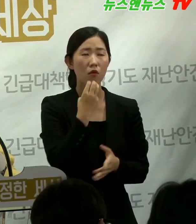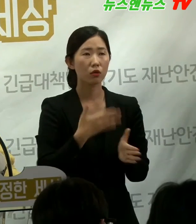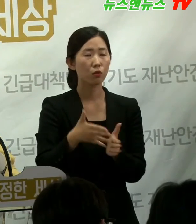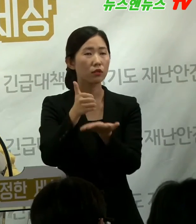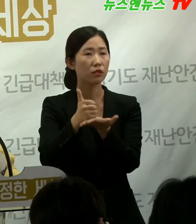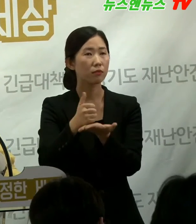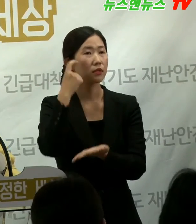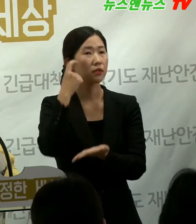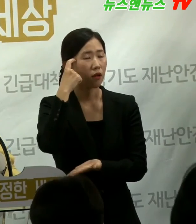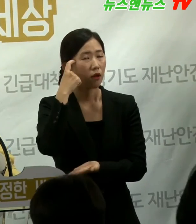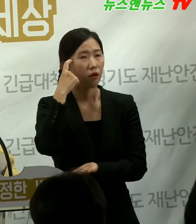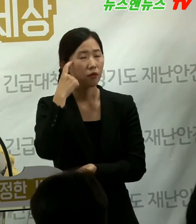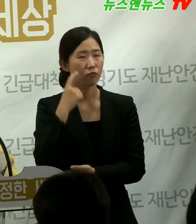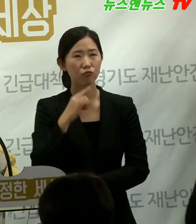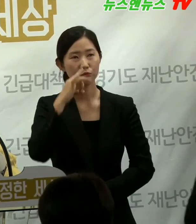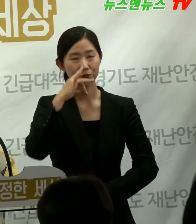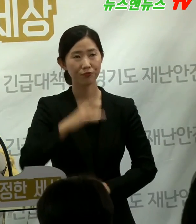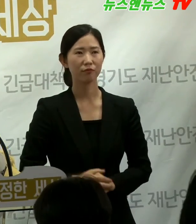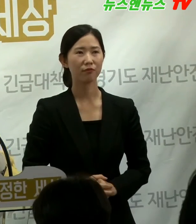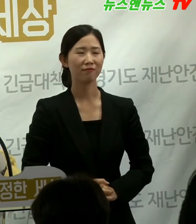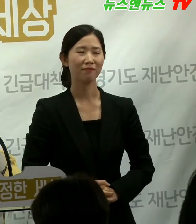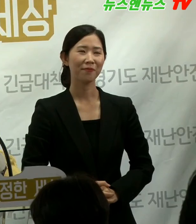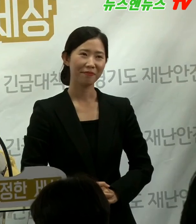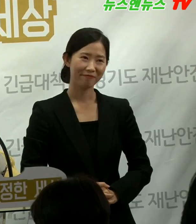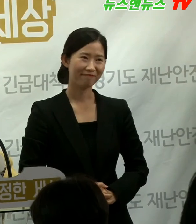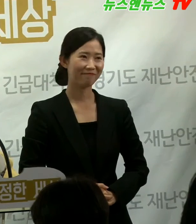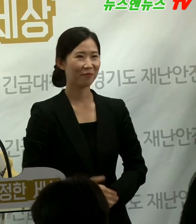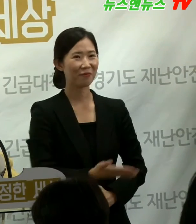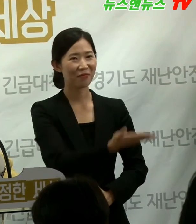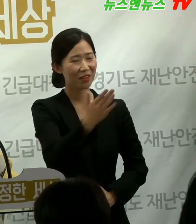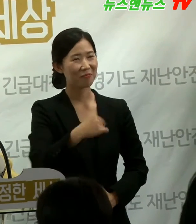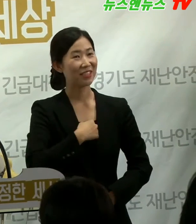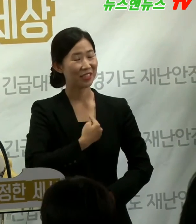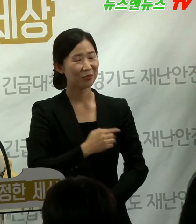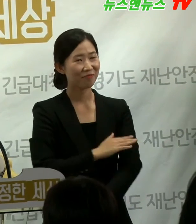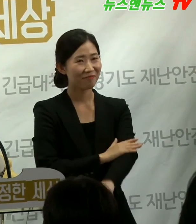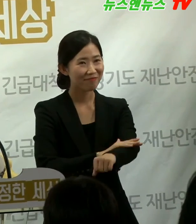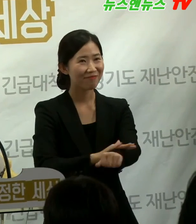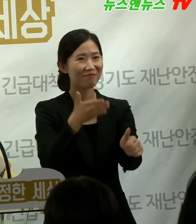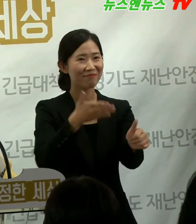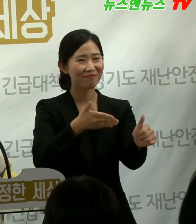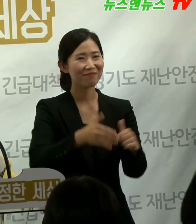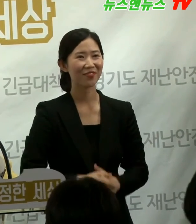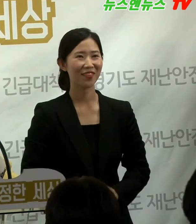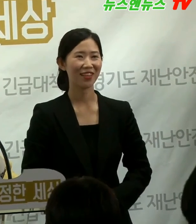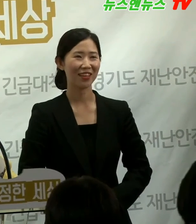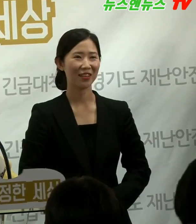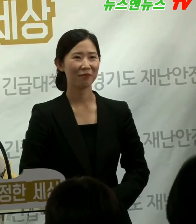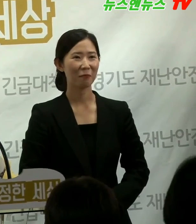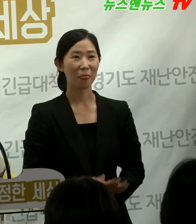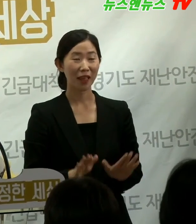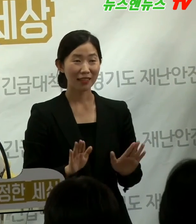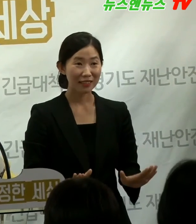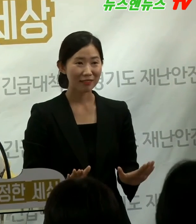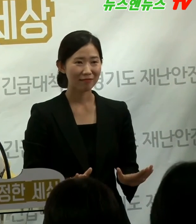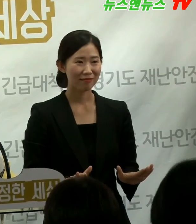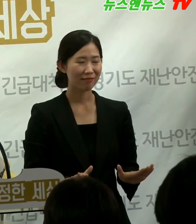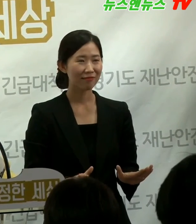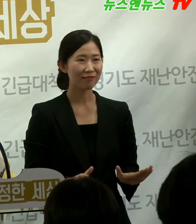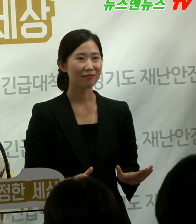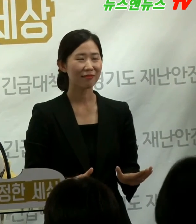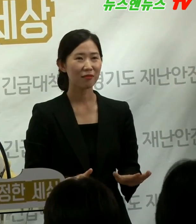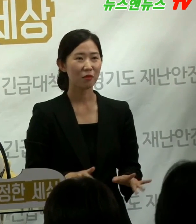여러분들 스스로 잘 지켜주세요. 아까도 말씀드렸지만 여기 판이 많이 비면 책상 안에 한